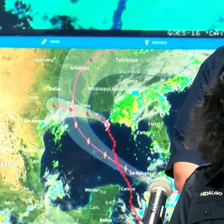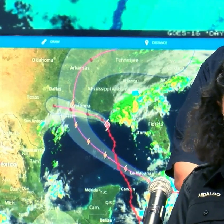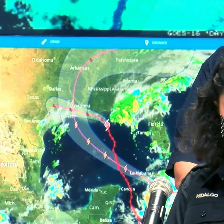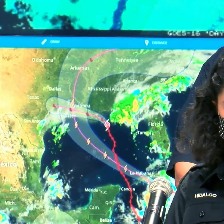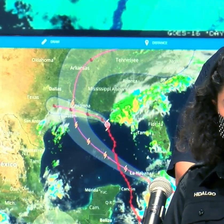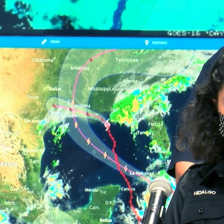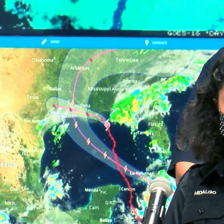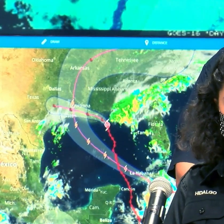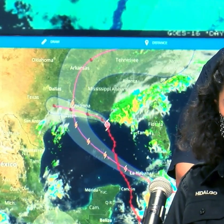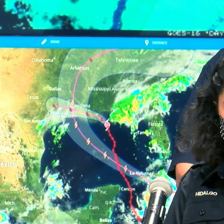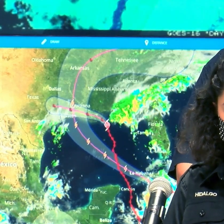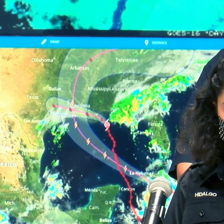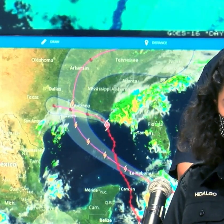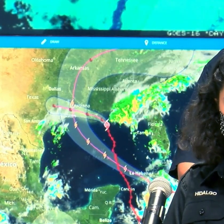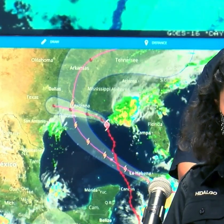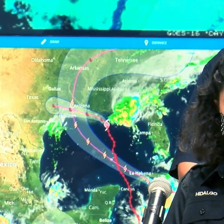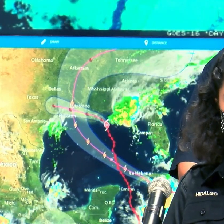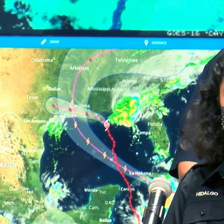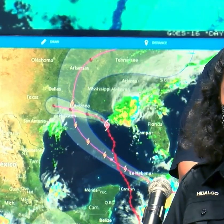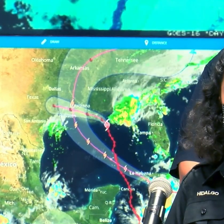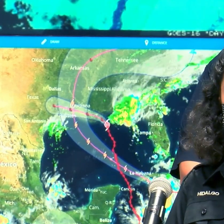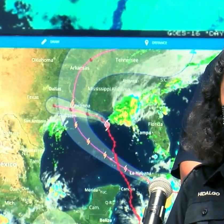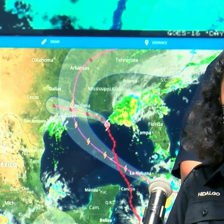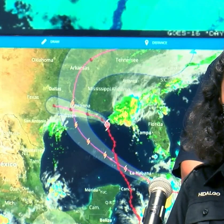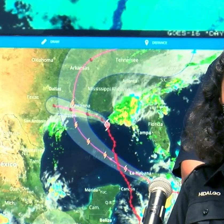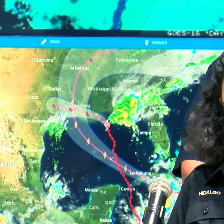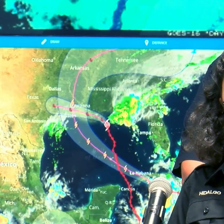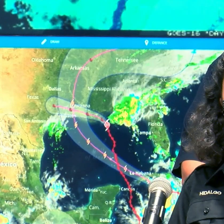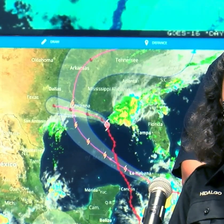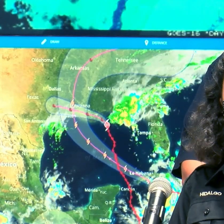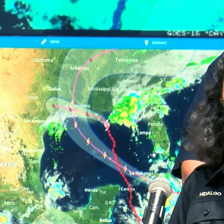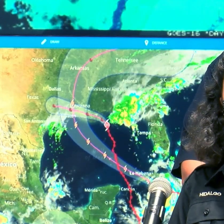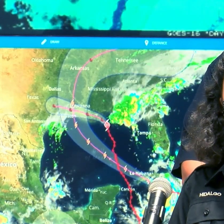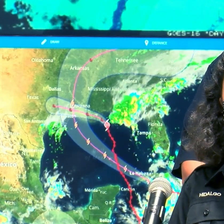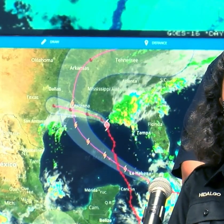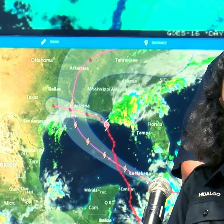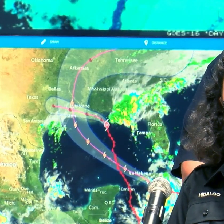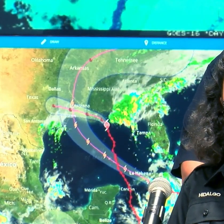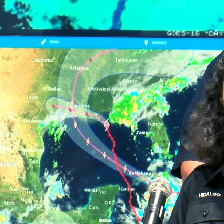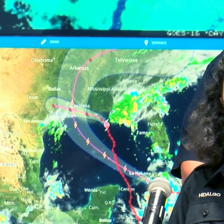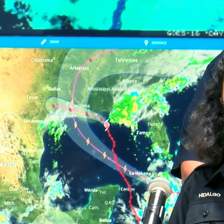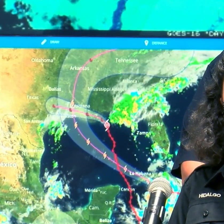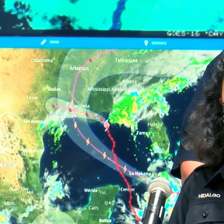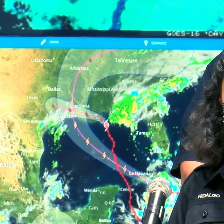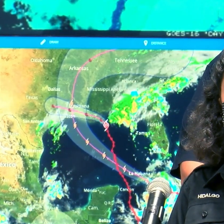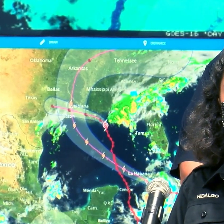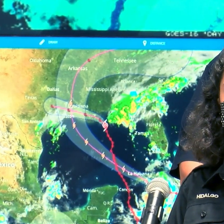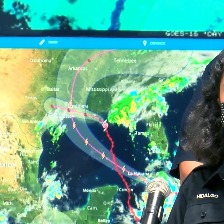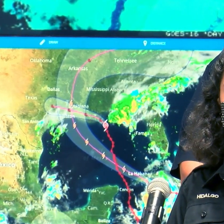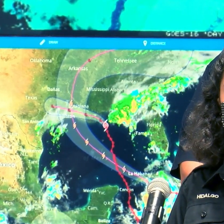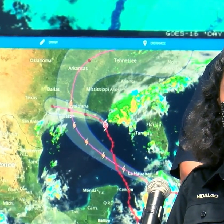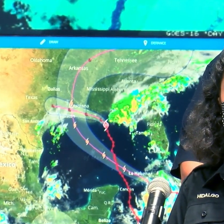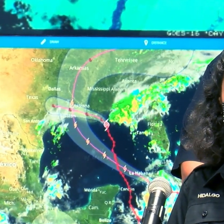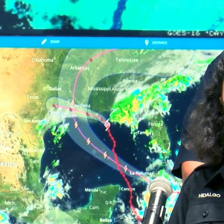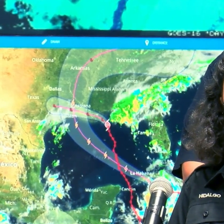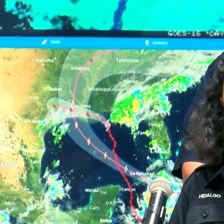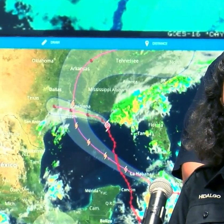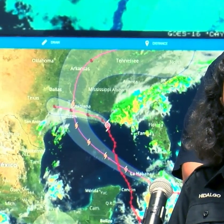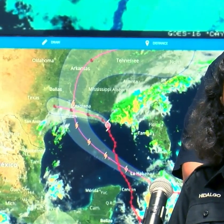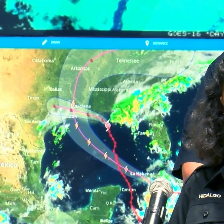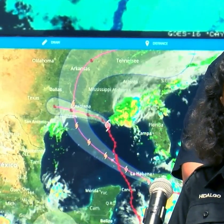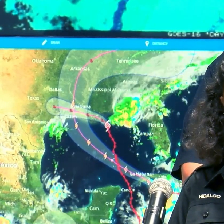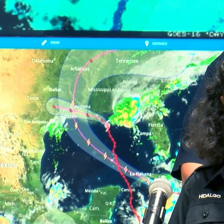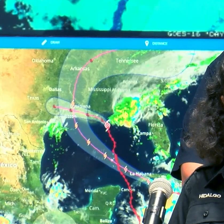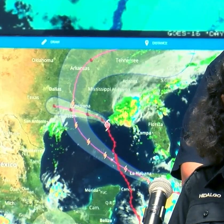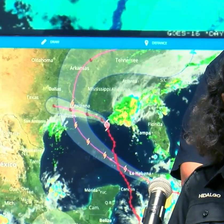Todas las preparaciones las estamos haciendo, inclusive control contra contaminación. Nuestro departamento del